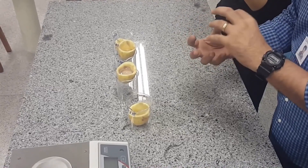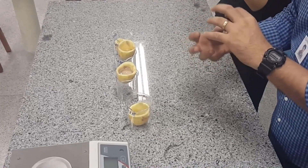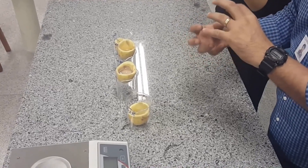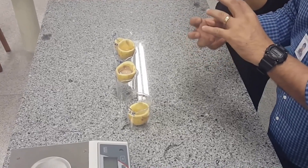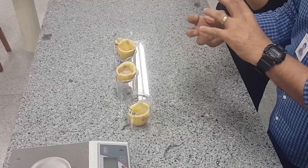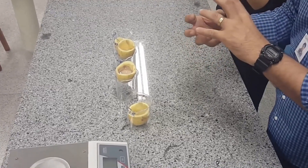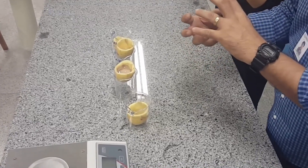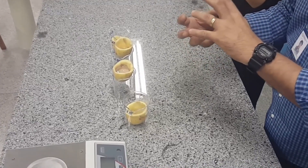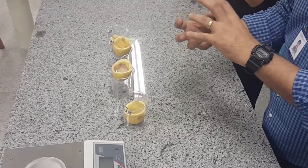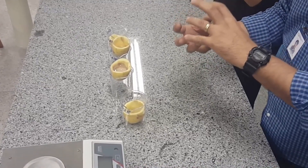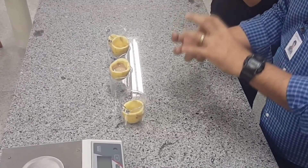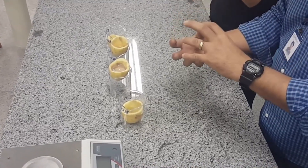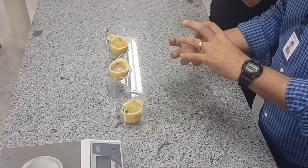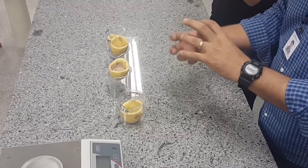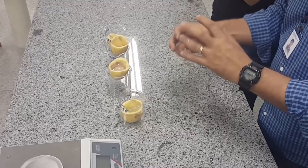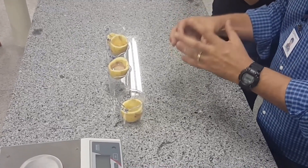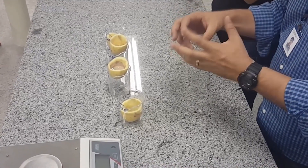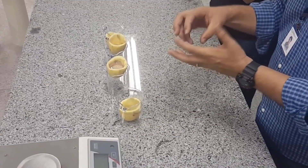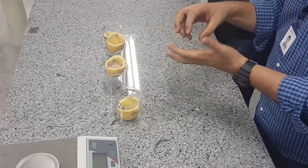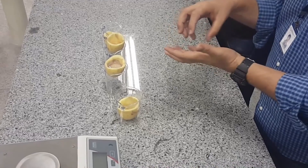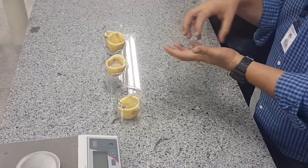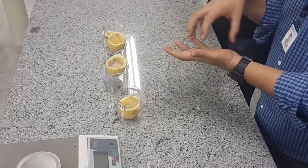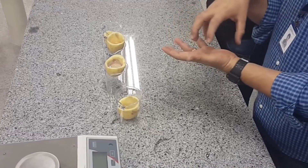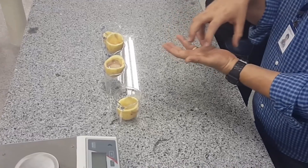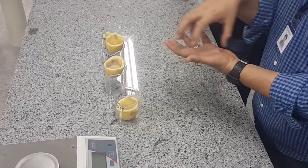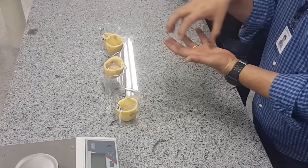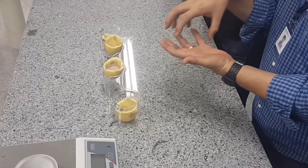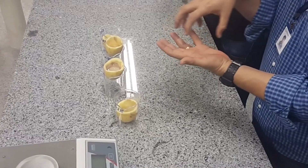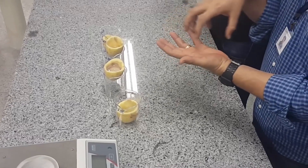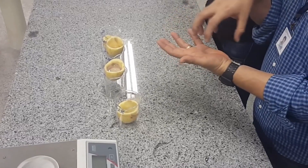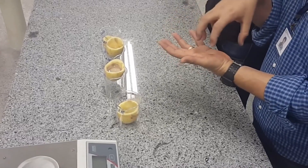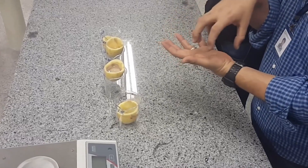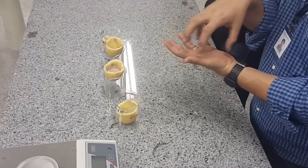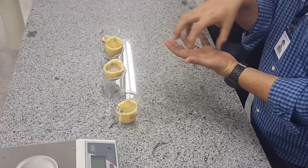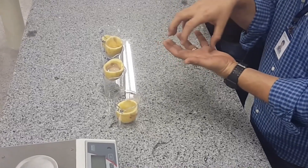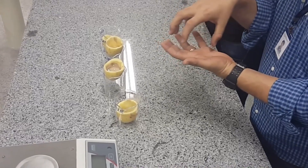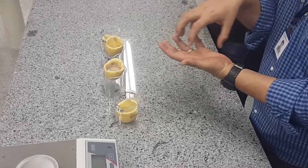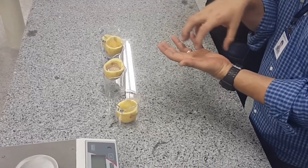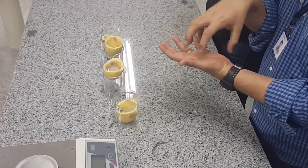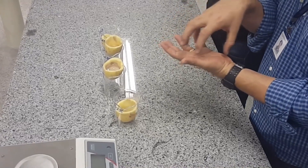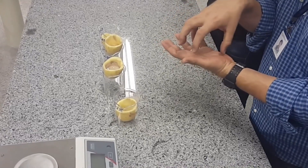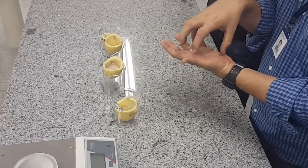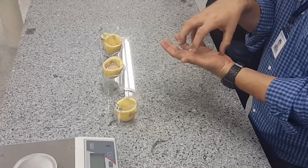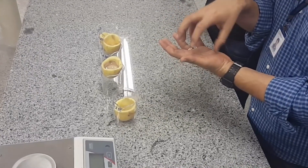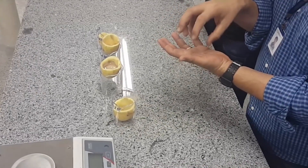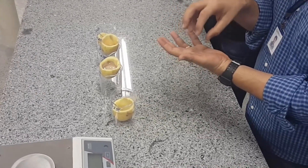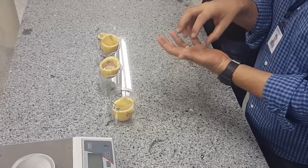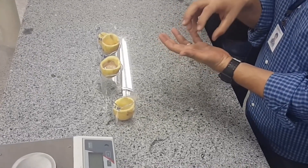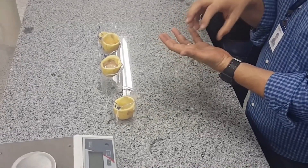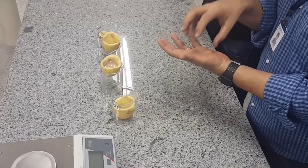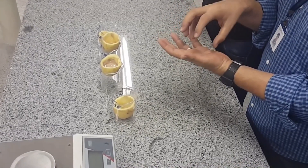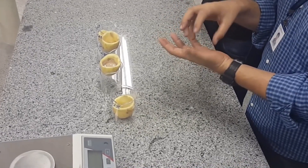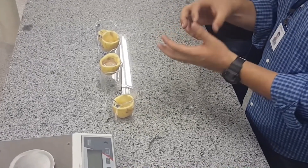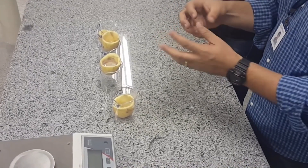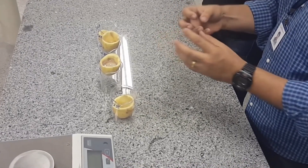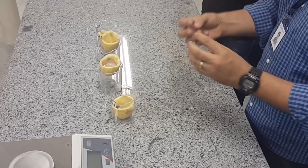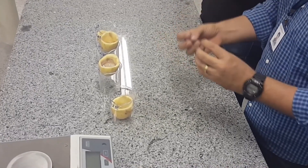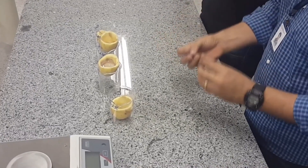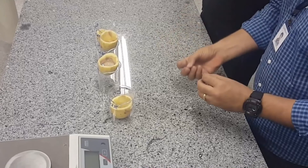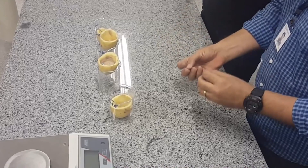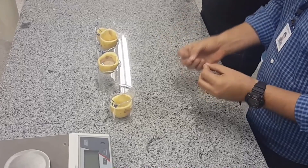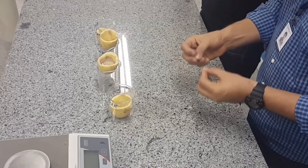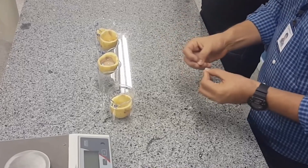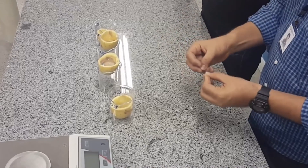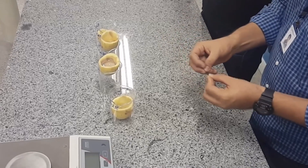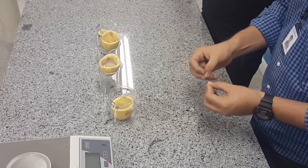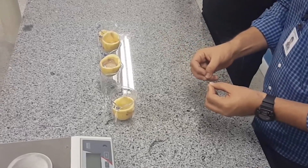bactérias que tentarem se instalar ali, elas vão estar no ambiente hipertônico.